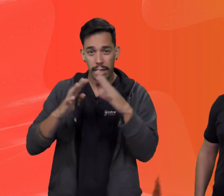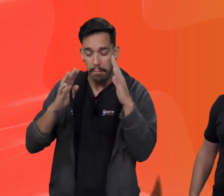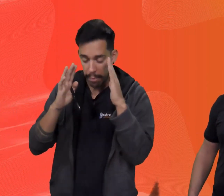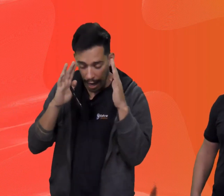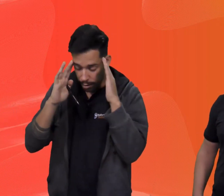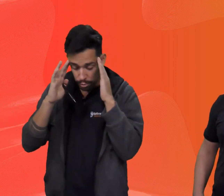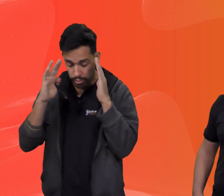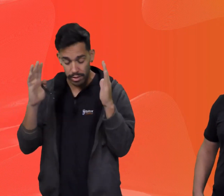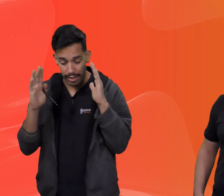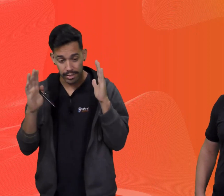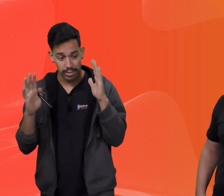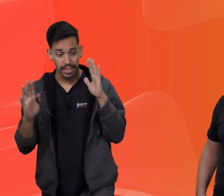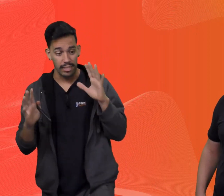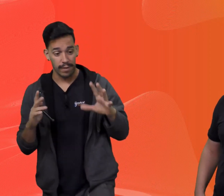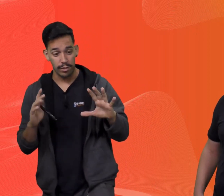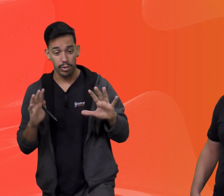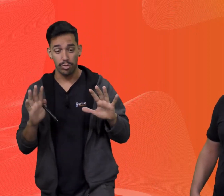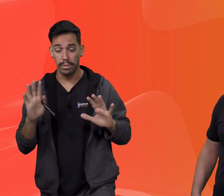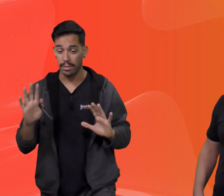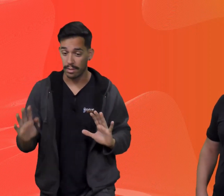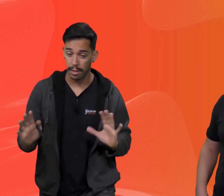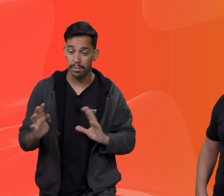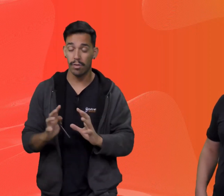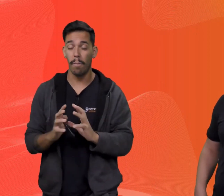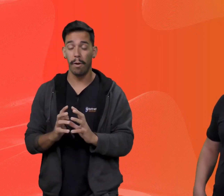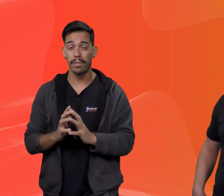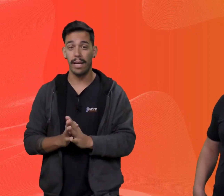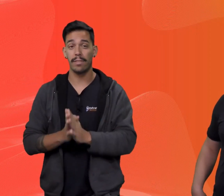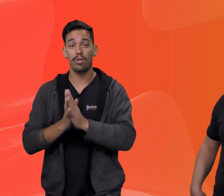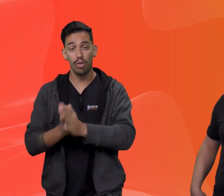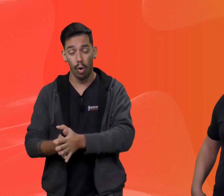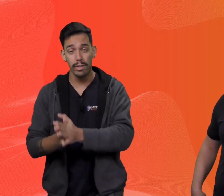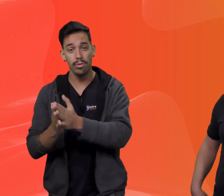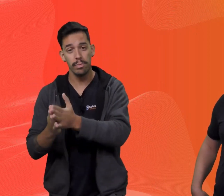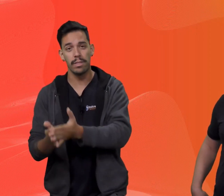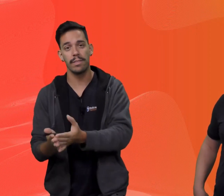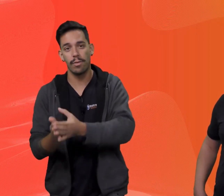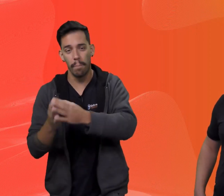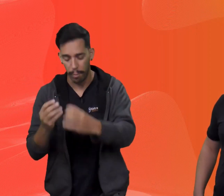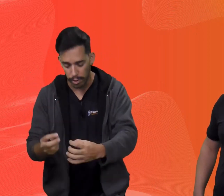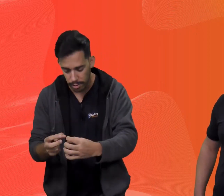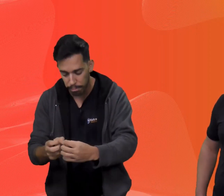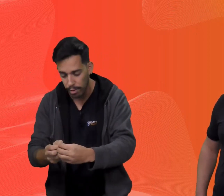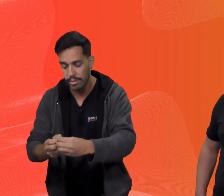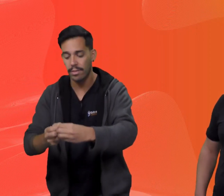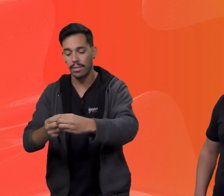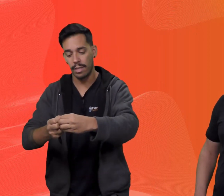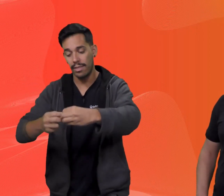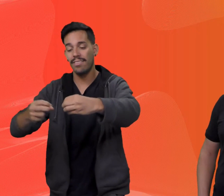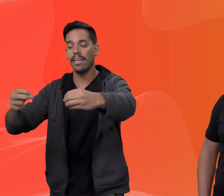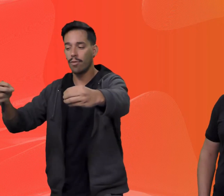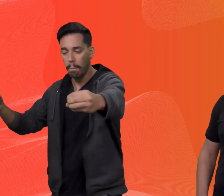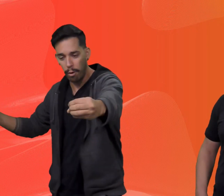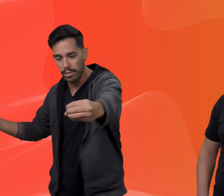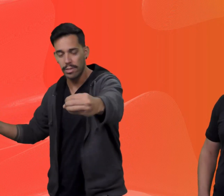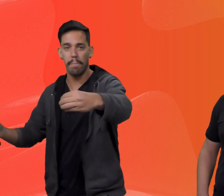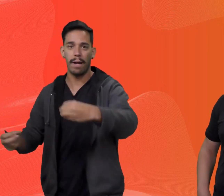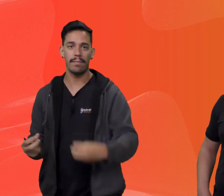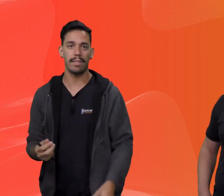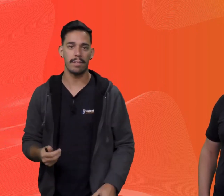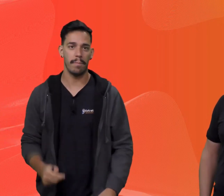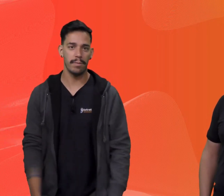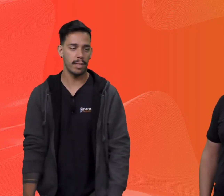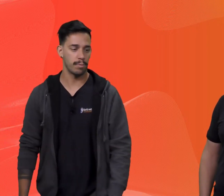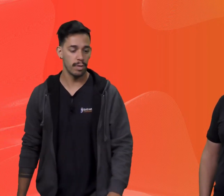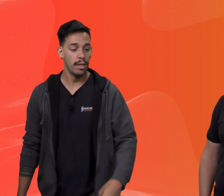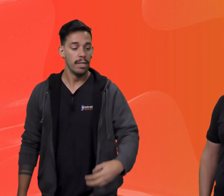grande marco dessas classificações de substância simples e composta é essa. Toda substância composta pode ser decomposta,